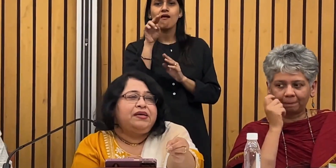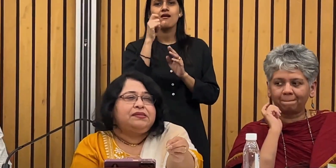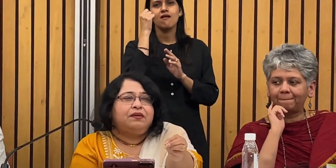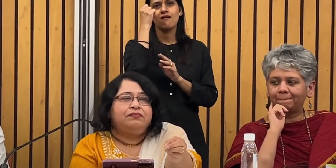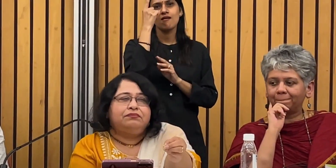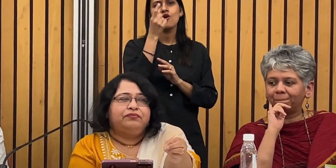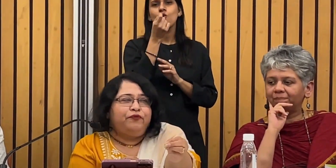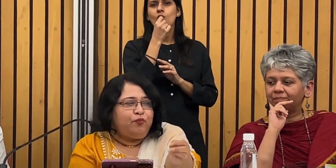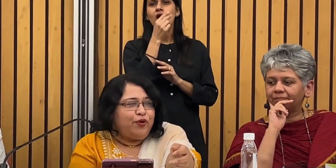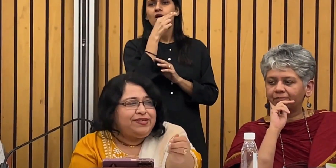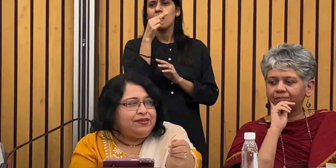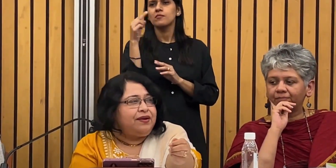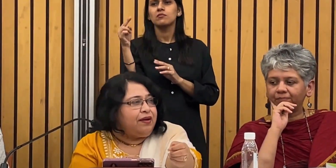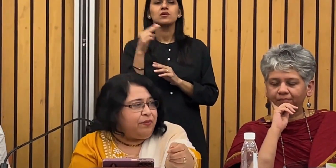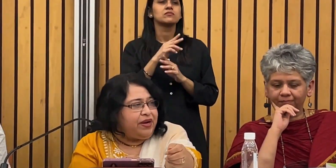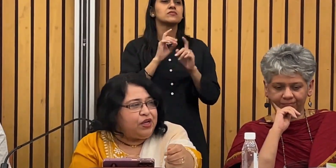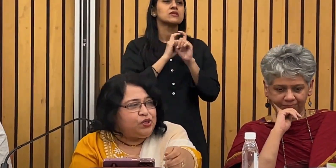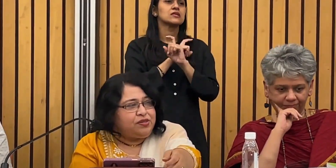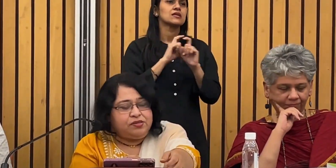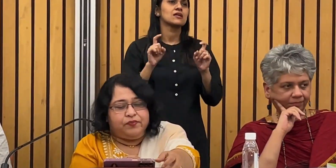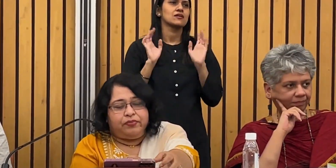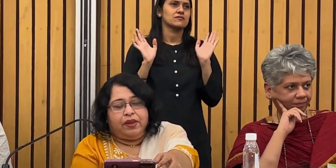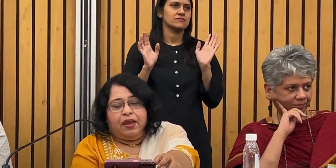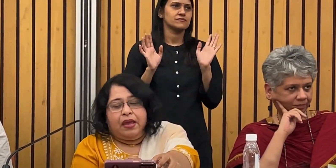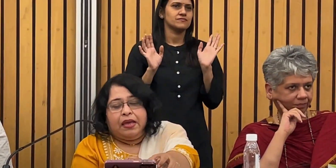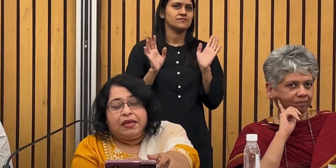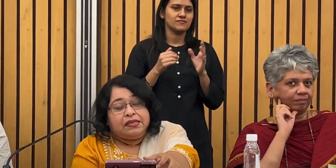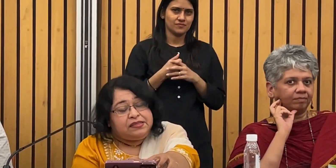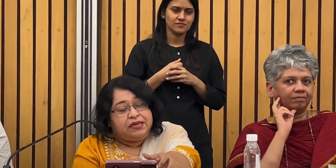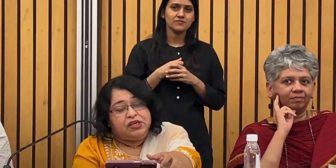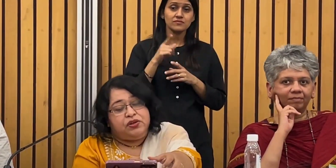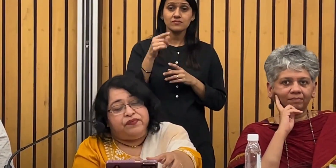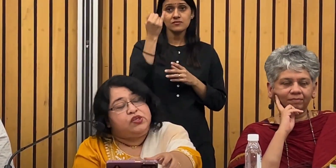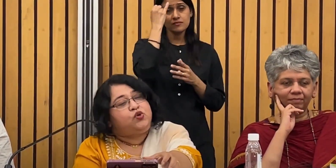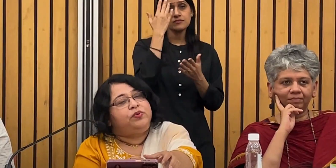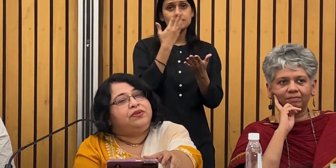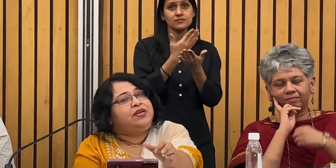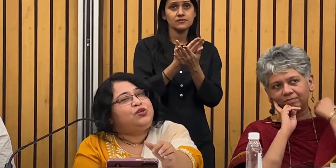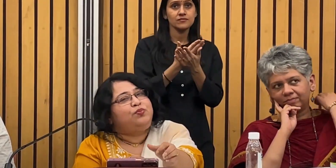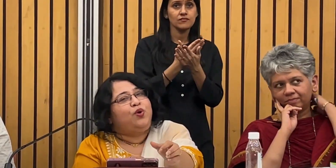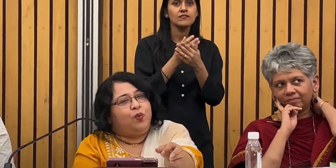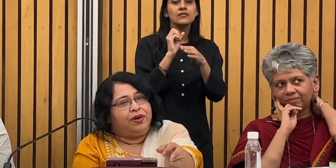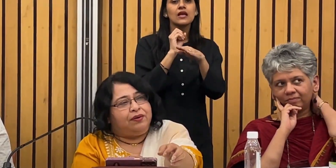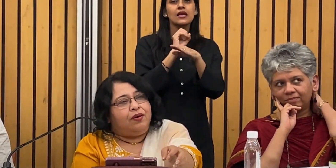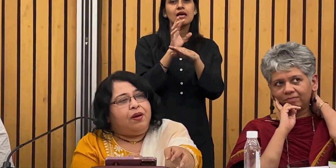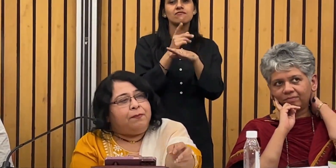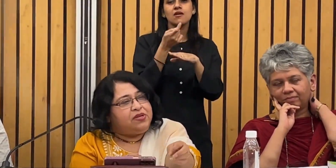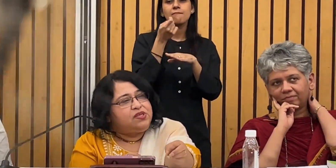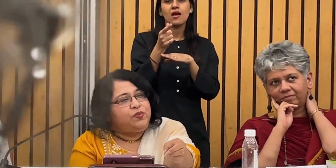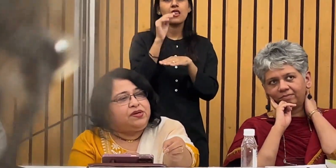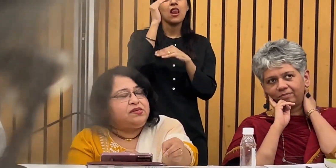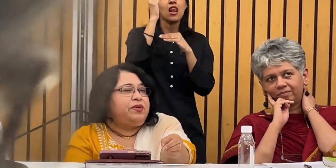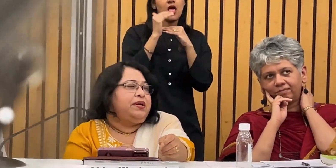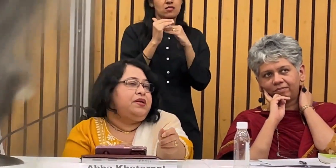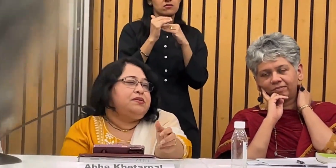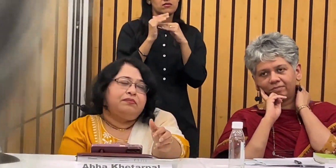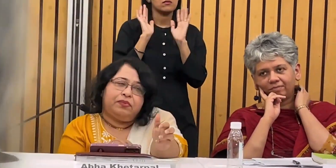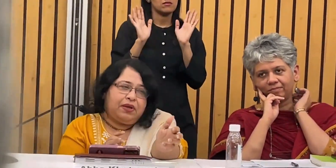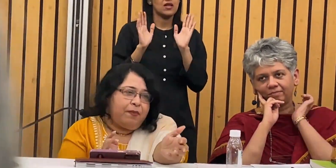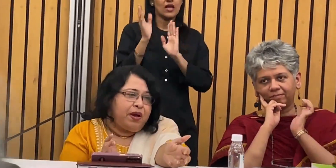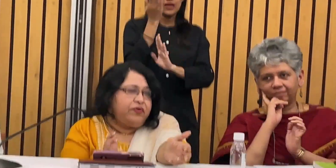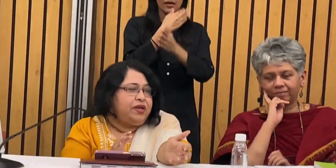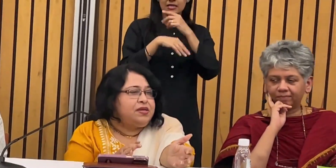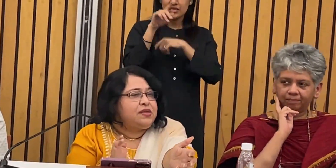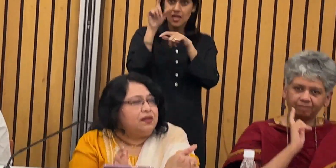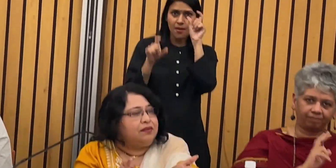लाइक टू ऐड सम few points in the recommendations. But public hospitals Consultation fees needs to be lowered. Persons with disabilities